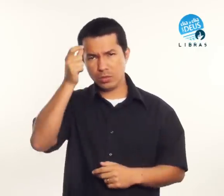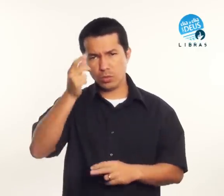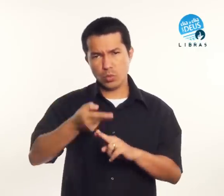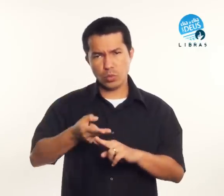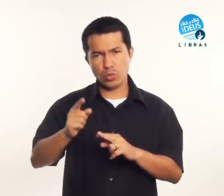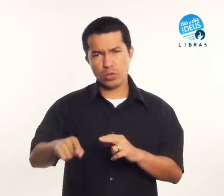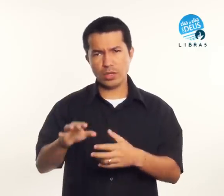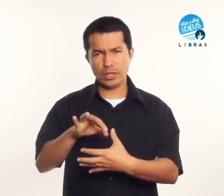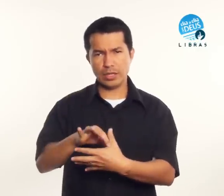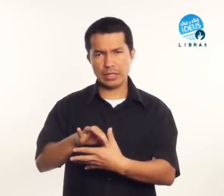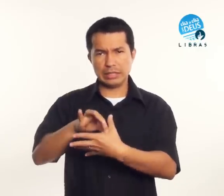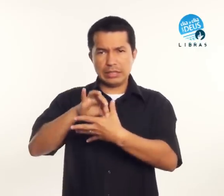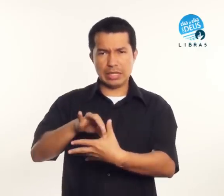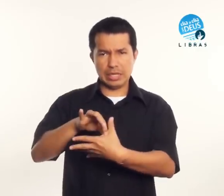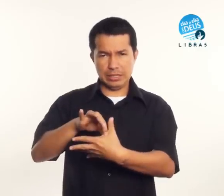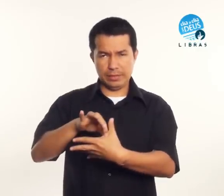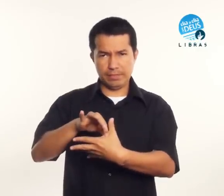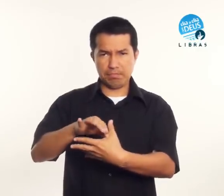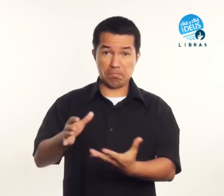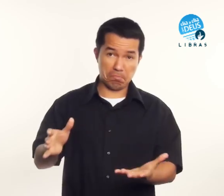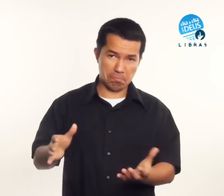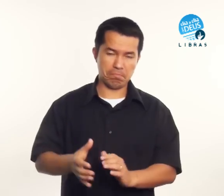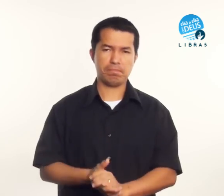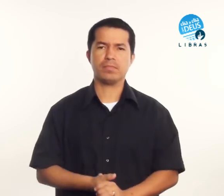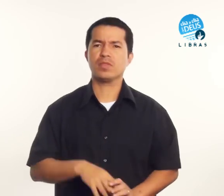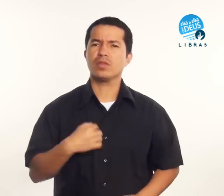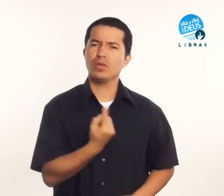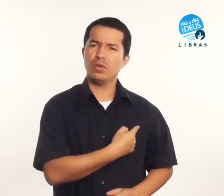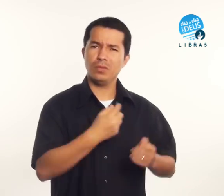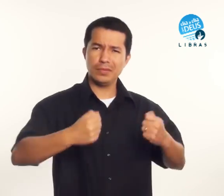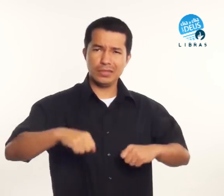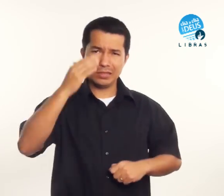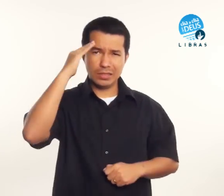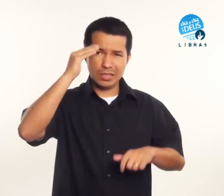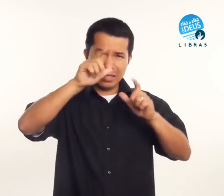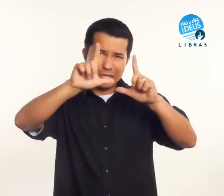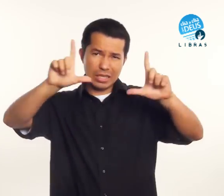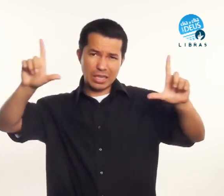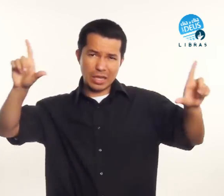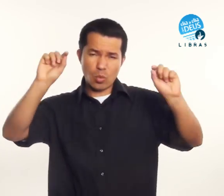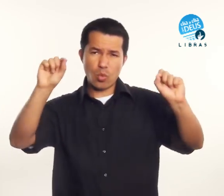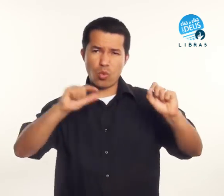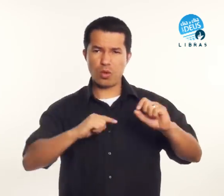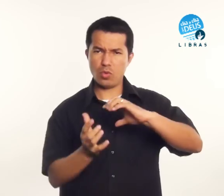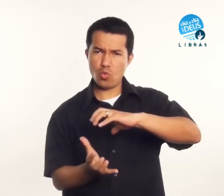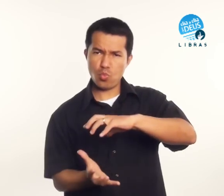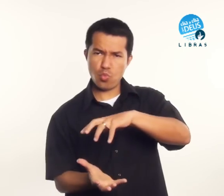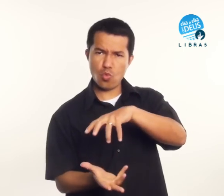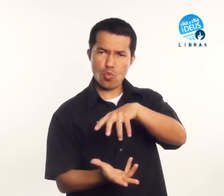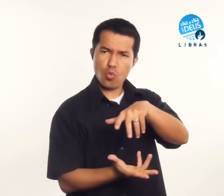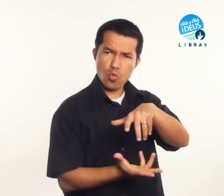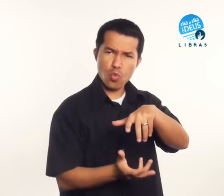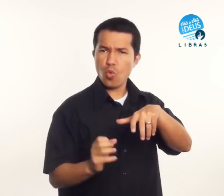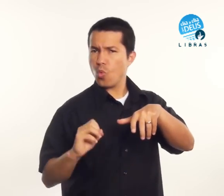como elas funcionam e por que Jesus está dizendo: olha, você precisa orar, não nos deixe cair